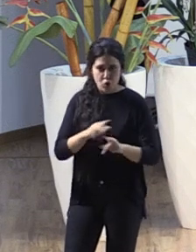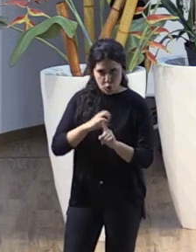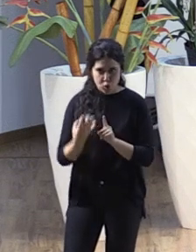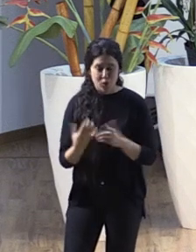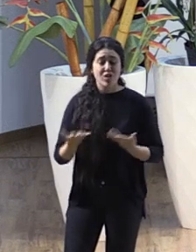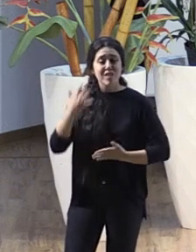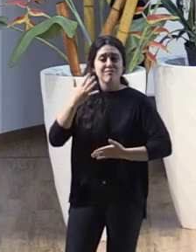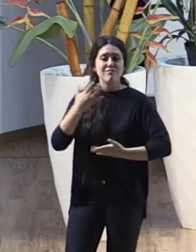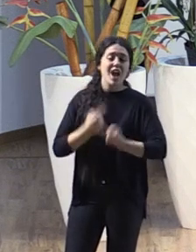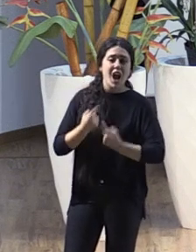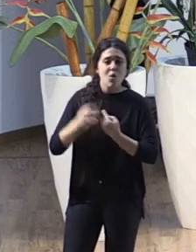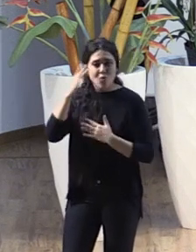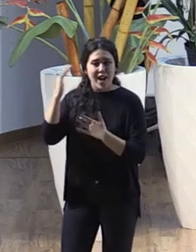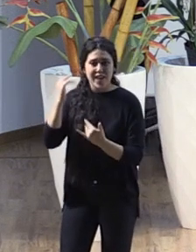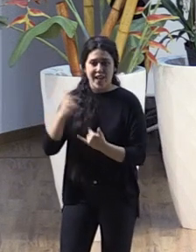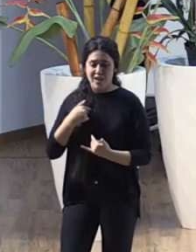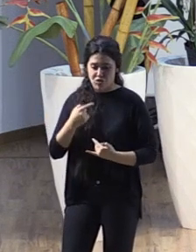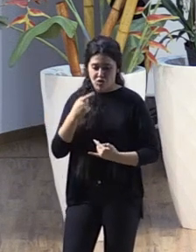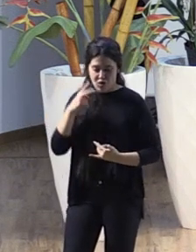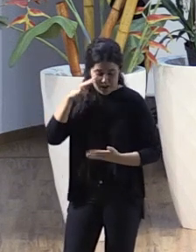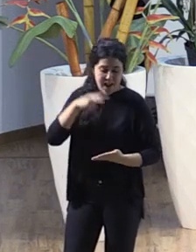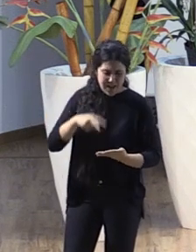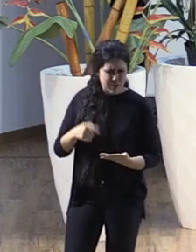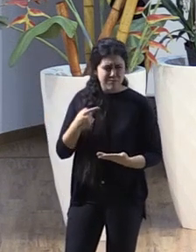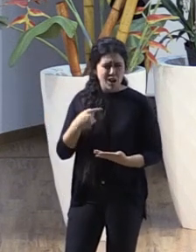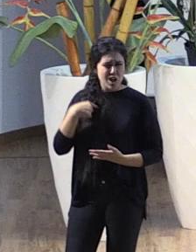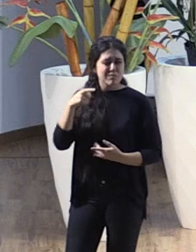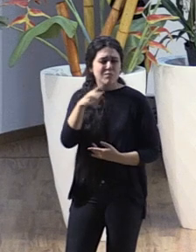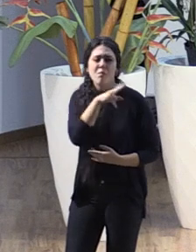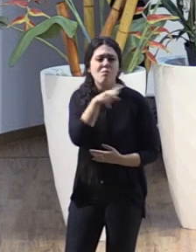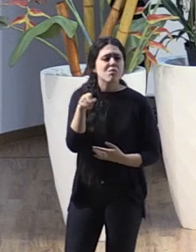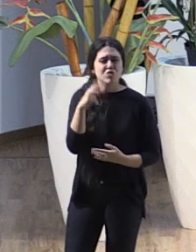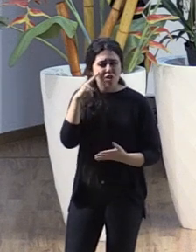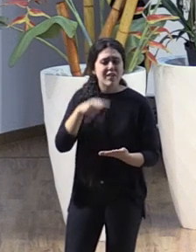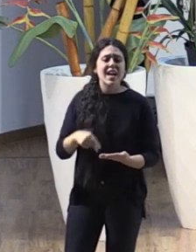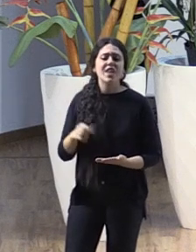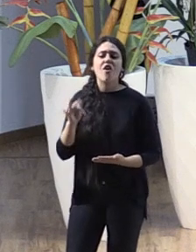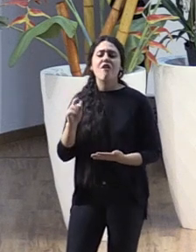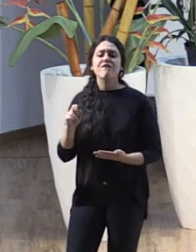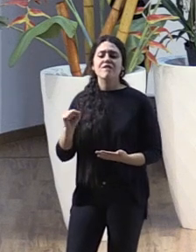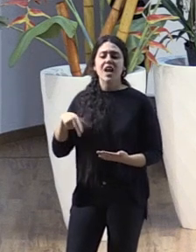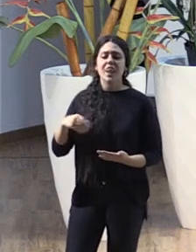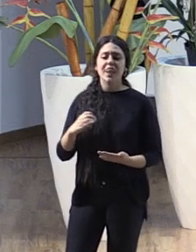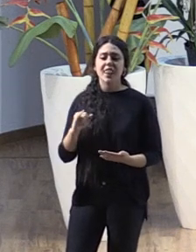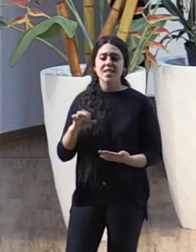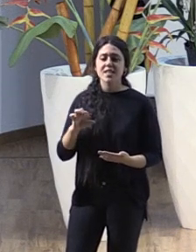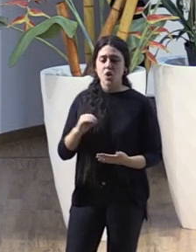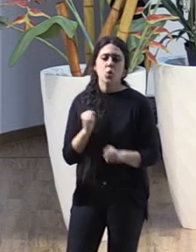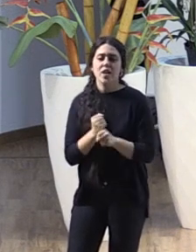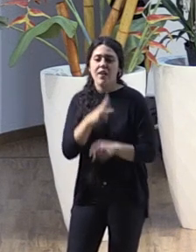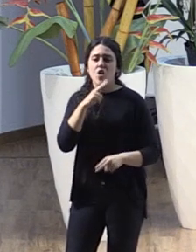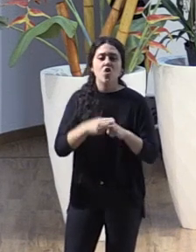algunas ideas. Yo leí, no sé si vosotros habéis leído, a Francisco Berenguer, hace un blog que se llama Trabajar con Jóvenes y